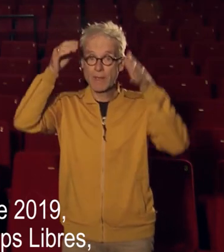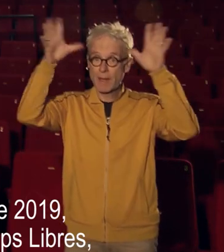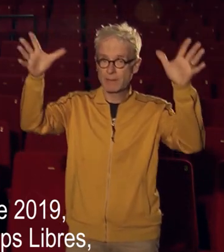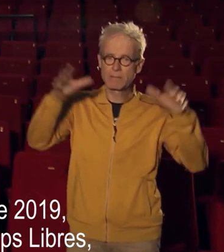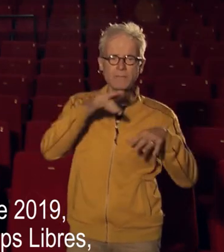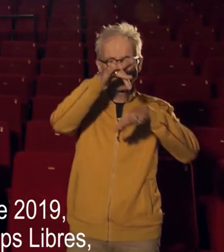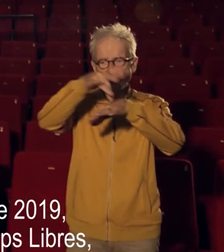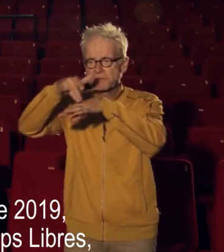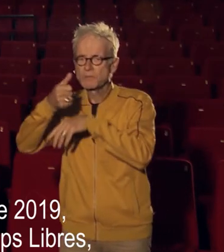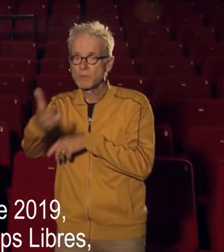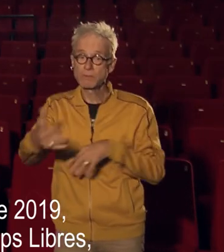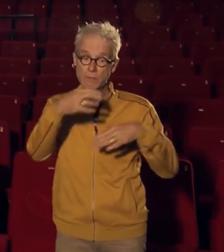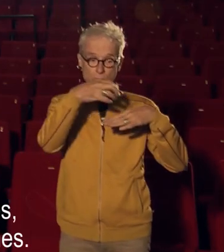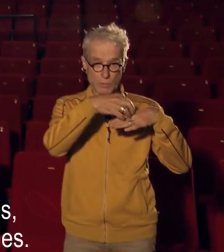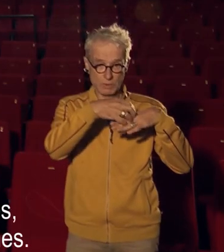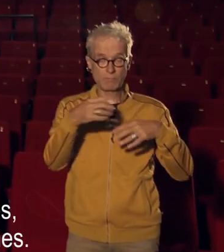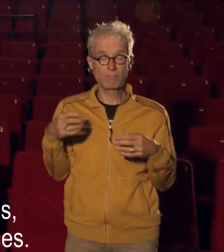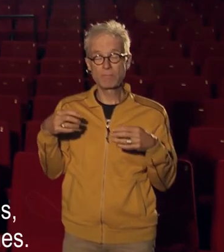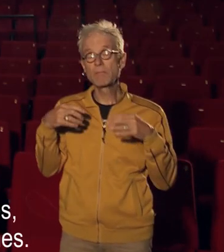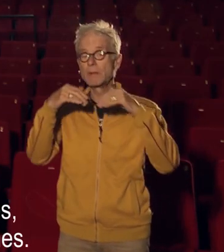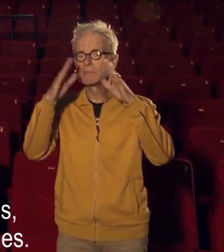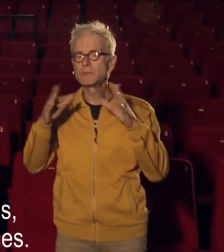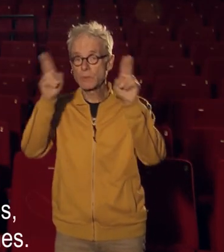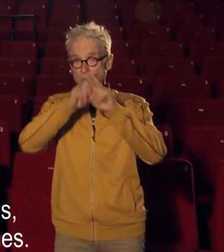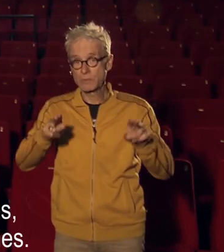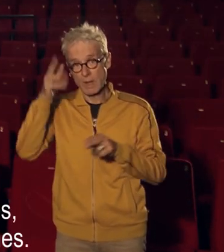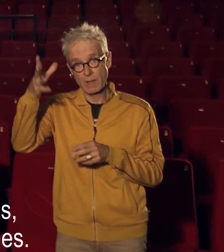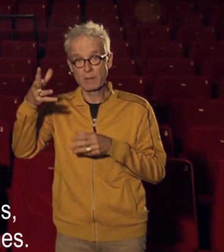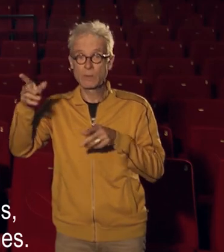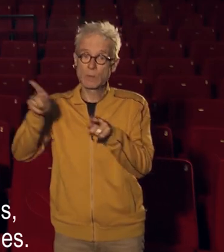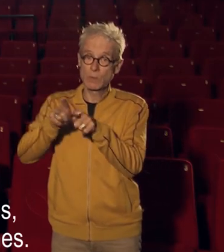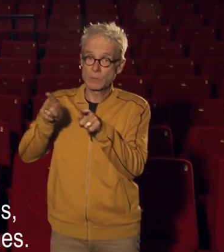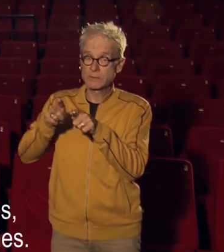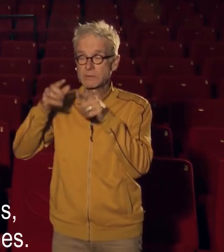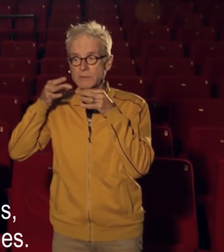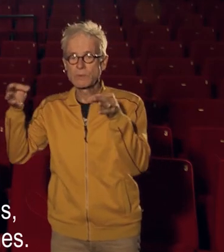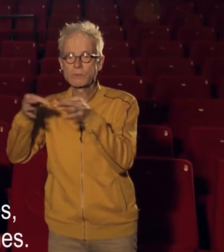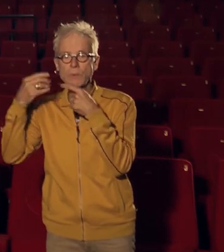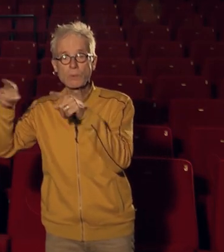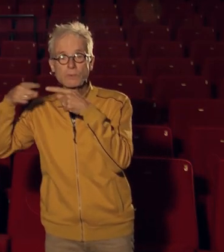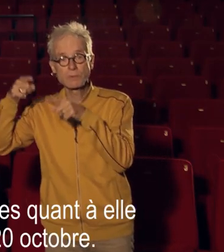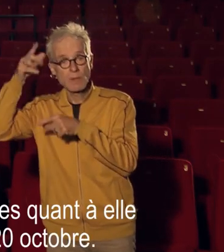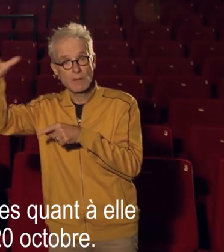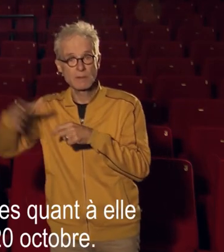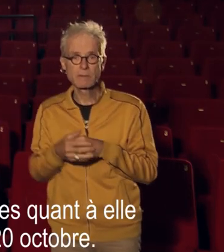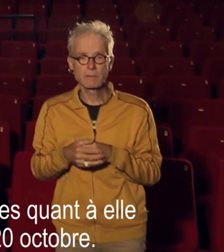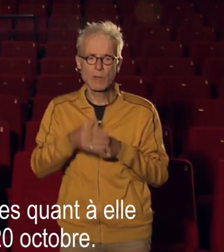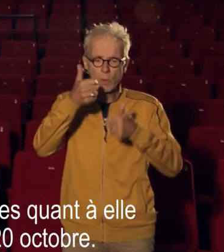nombreux lieux comme les Champs Libres, la Maison internationale de Rennes ou encore le Conservatoire de Rennes. Sa compétition internationale